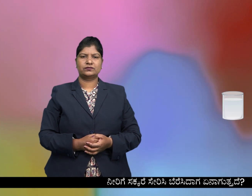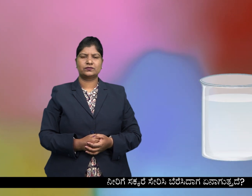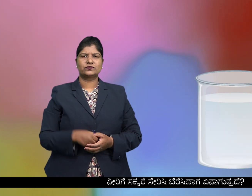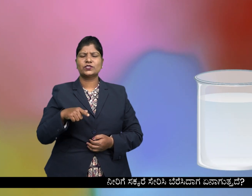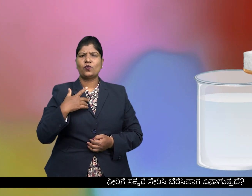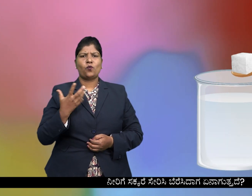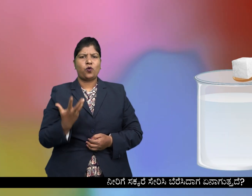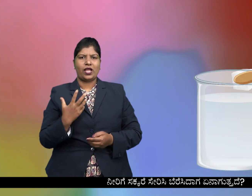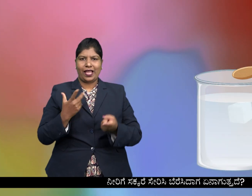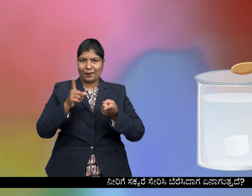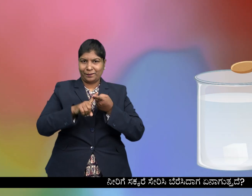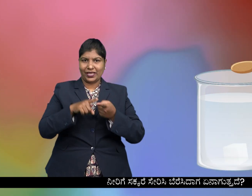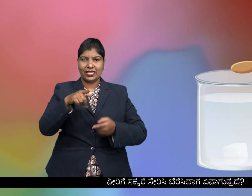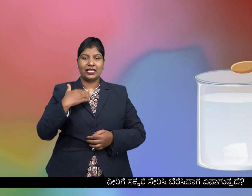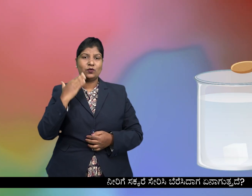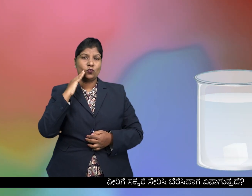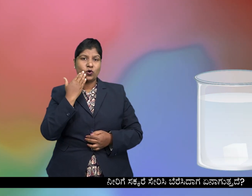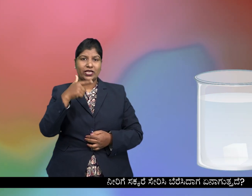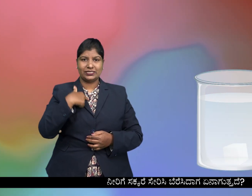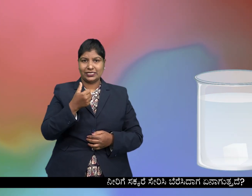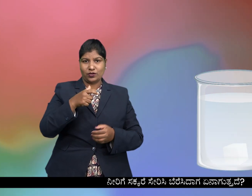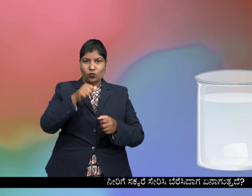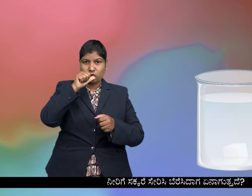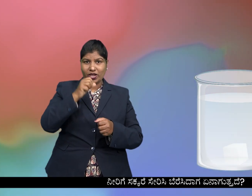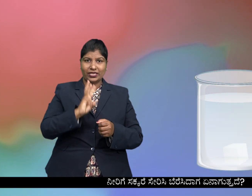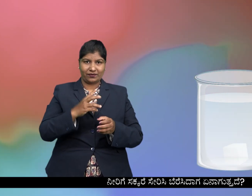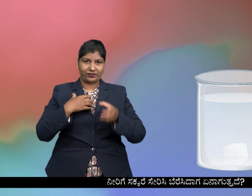ನೀರಿಗೆ ಸಕ್ಕರೆ ಸೇರಿಸಿ ಬೆರೆಸಿದಾಗ ಏನಾಗುತ್ತೆ?